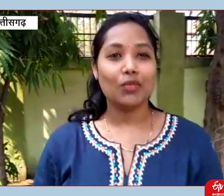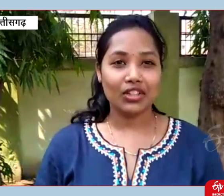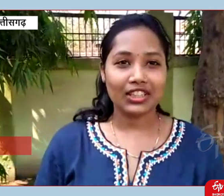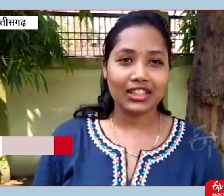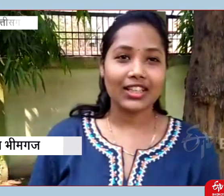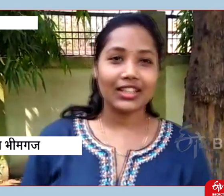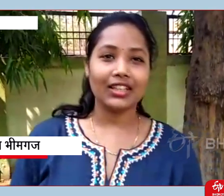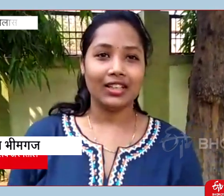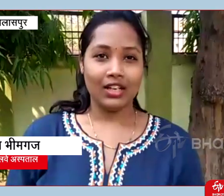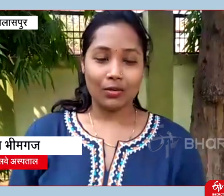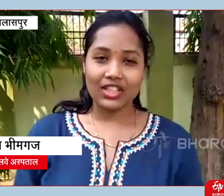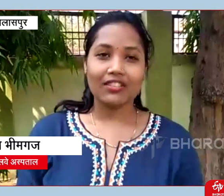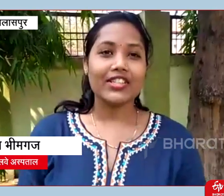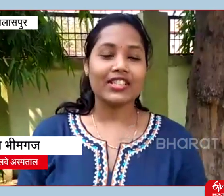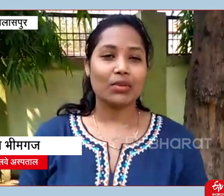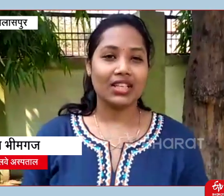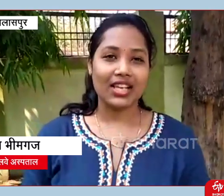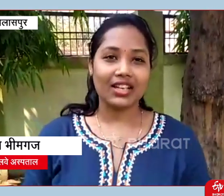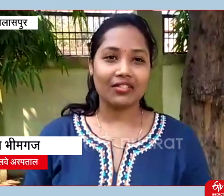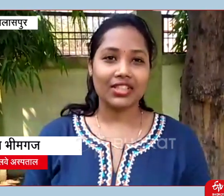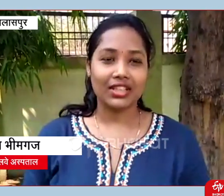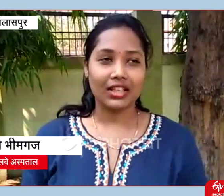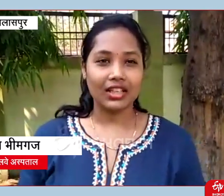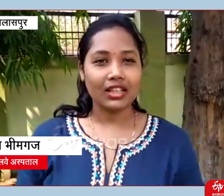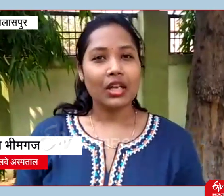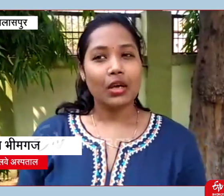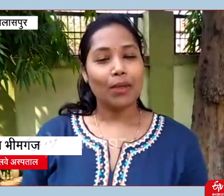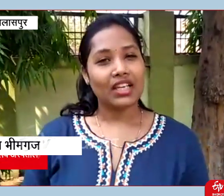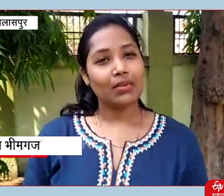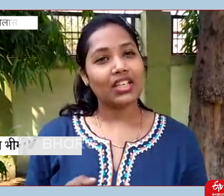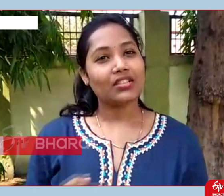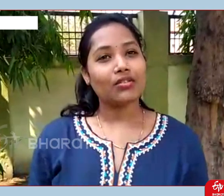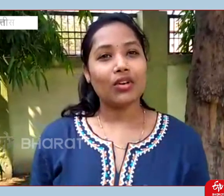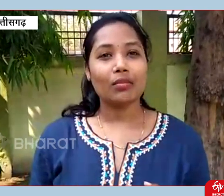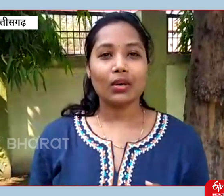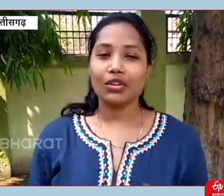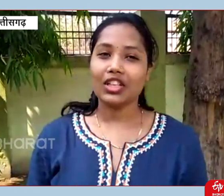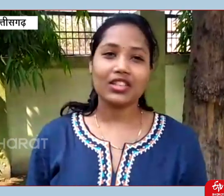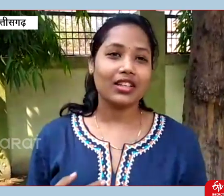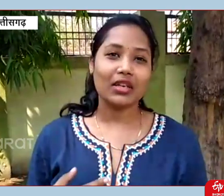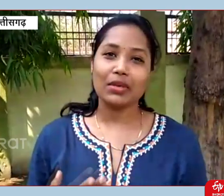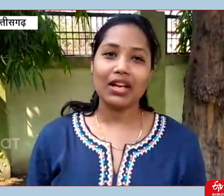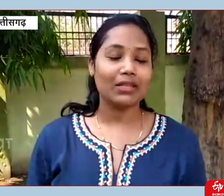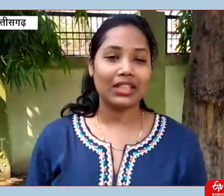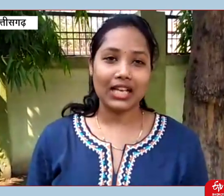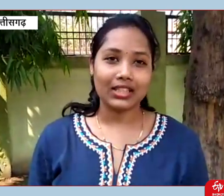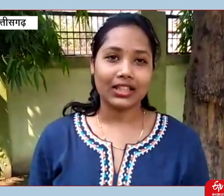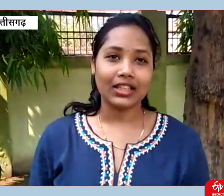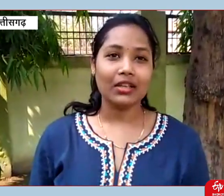बहुत दिक्कत गई थी, उसी की वजह से मैंने साइंग लेंग रसी था है, बाकी मरीज को तो हम कम्मिनिकेशन करके अपनी बाते बता सकते हैं,